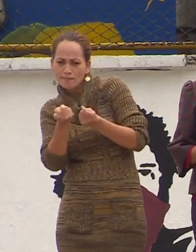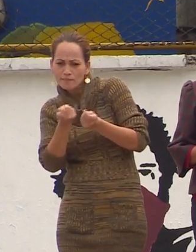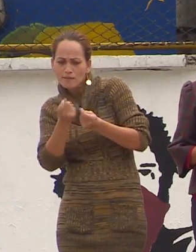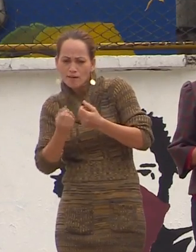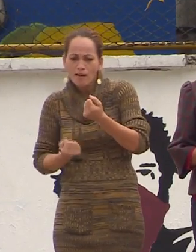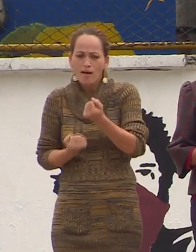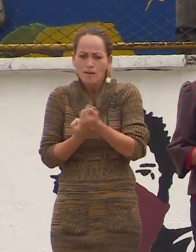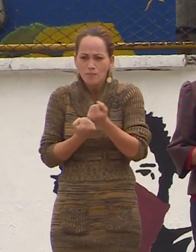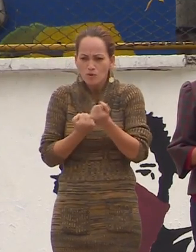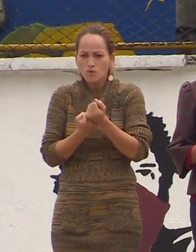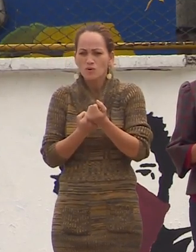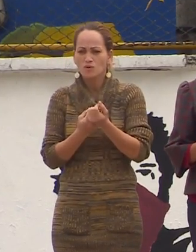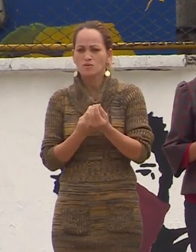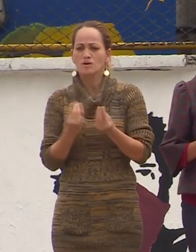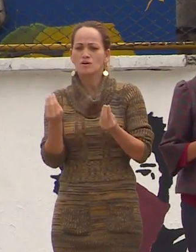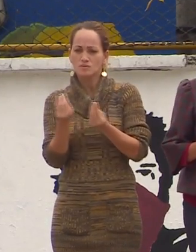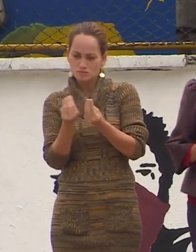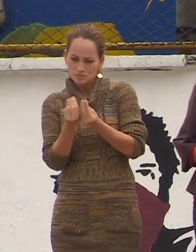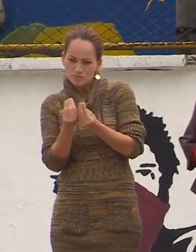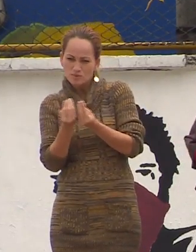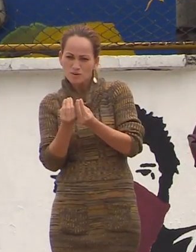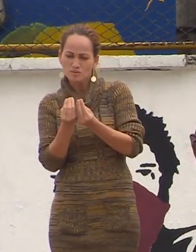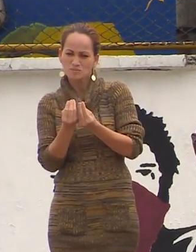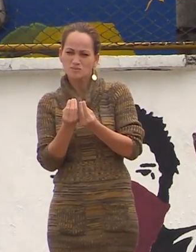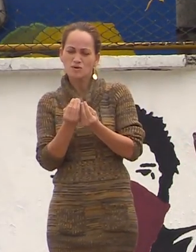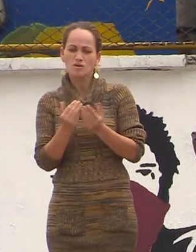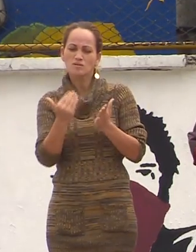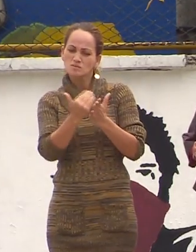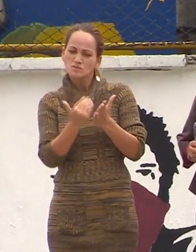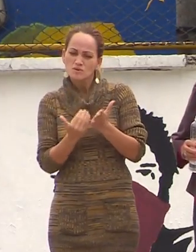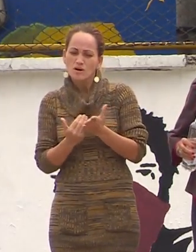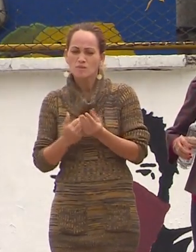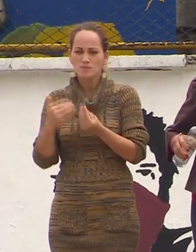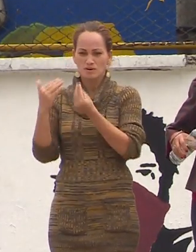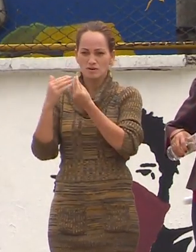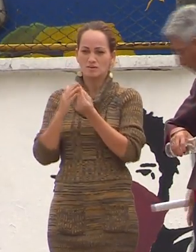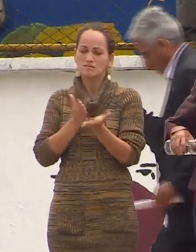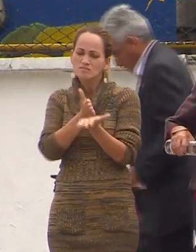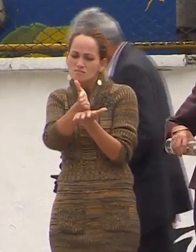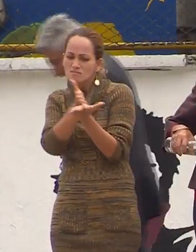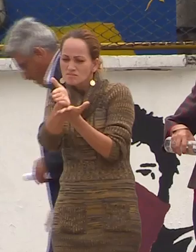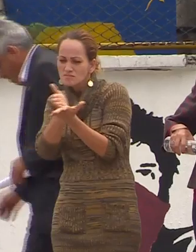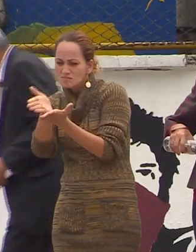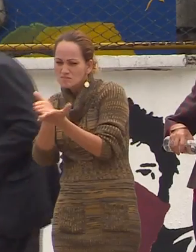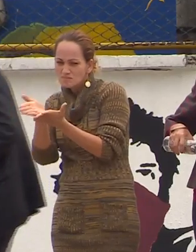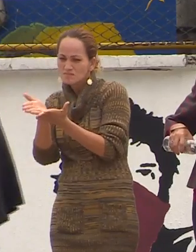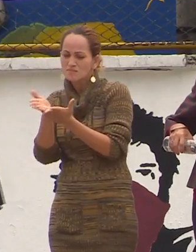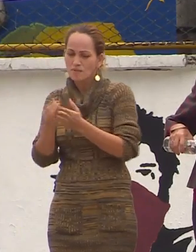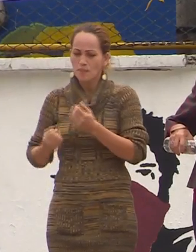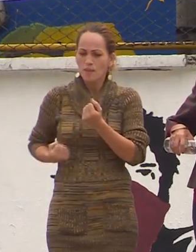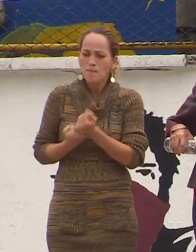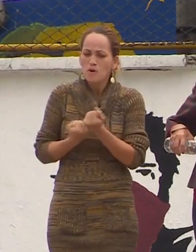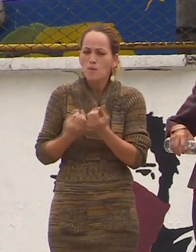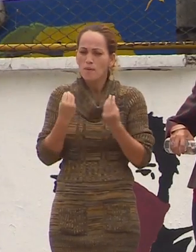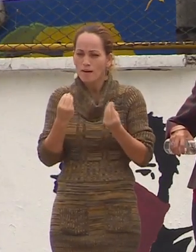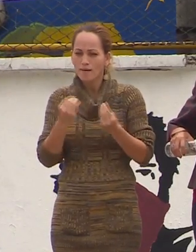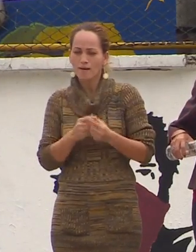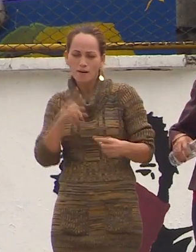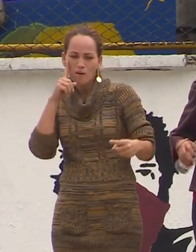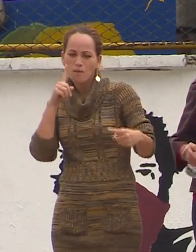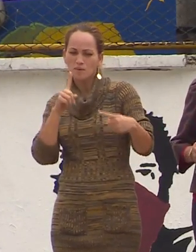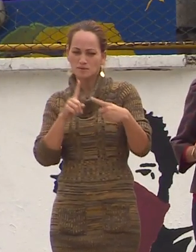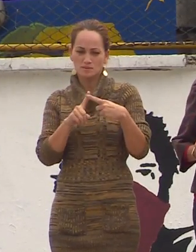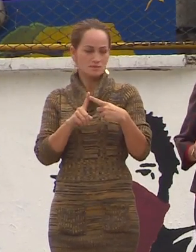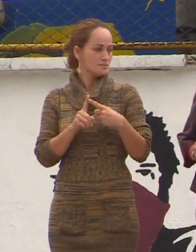y acompañamiento de programas académicos y de bienestar que se orienten hacia esos fines.